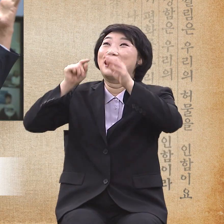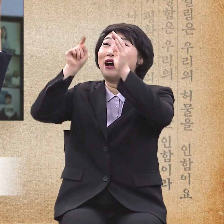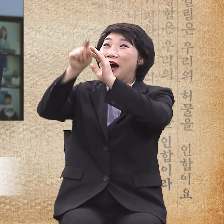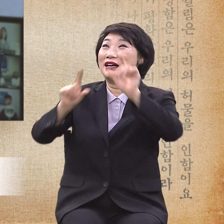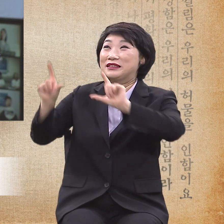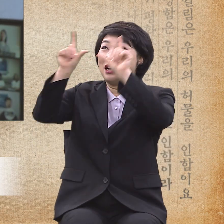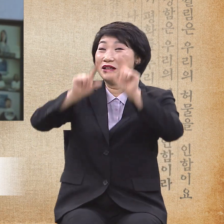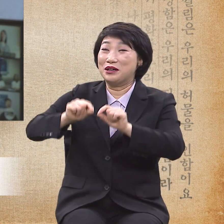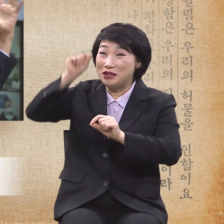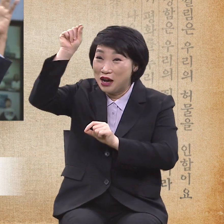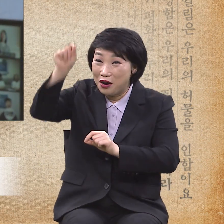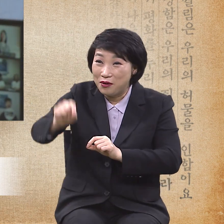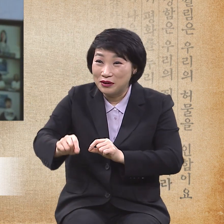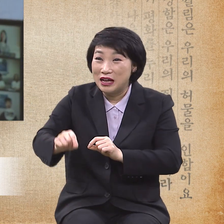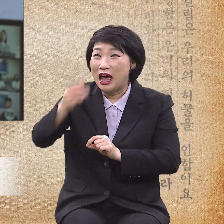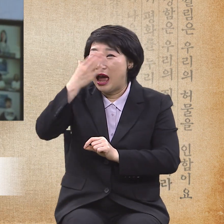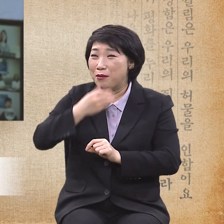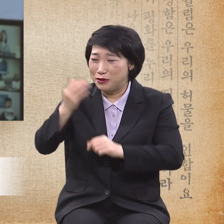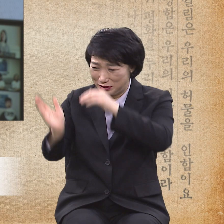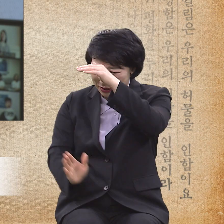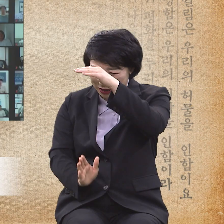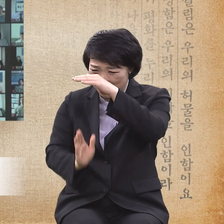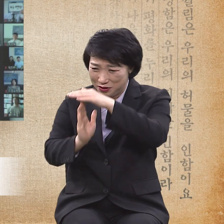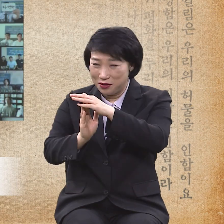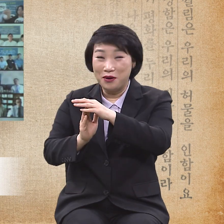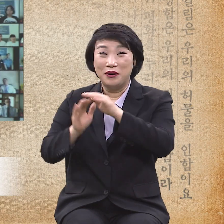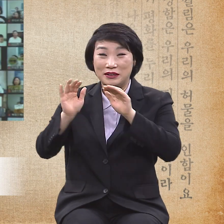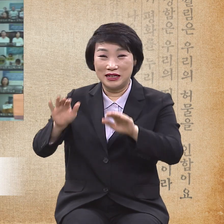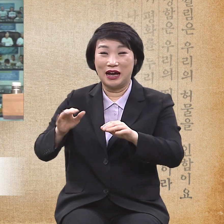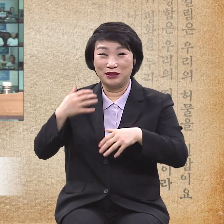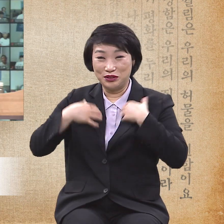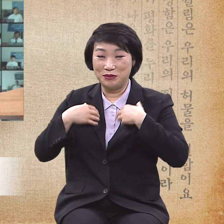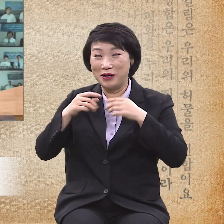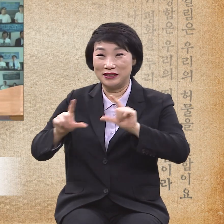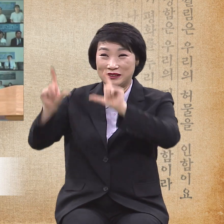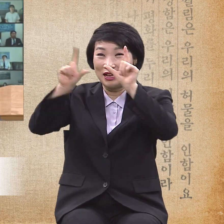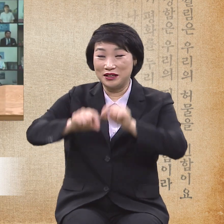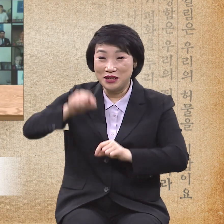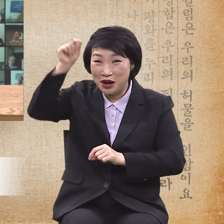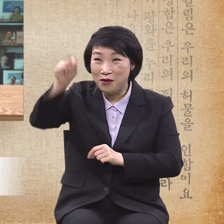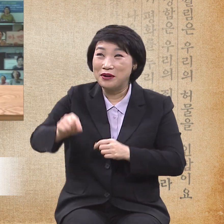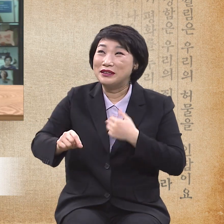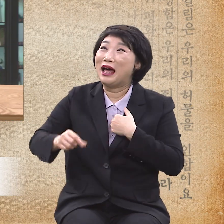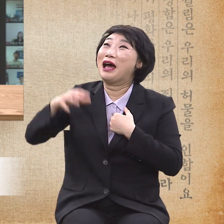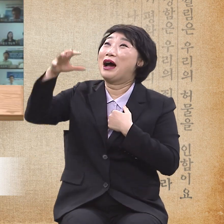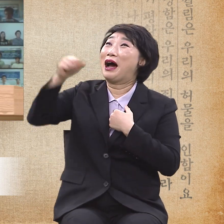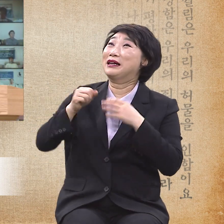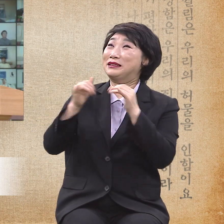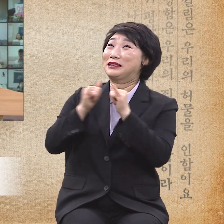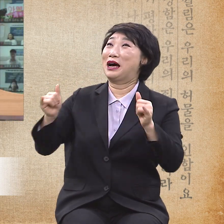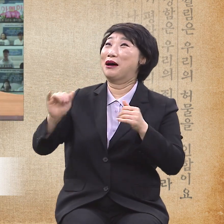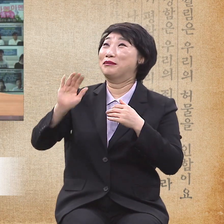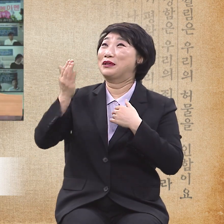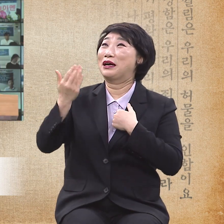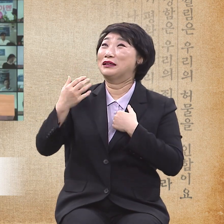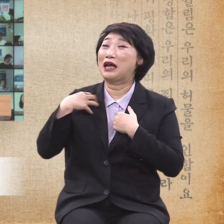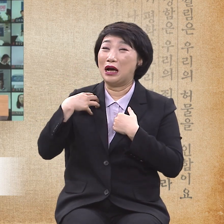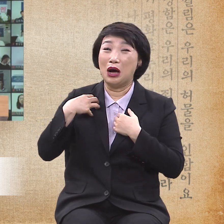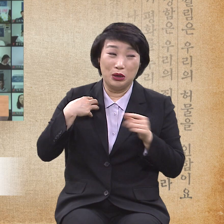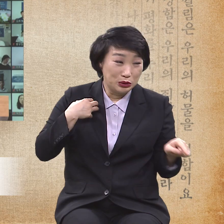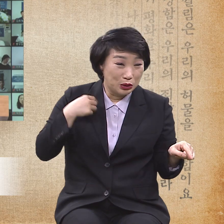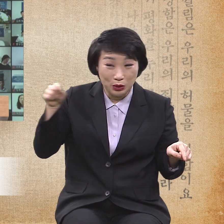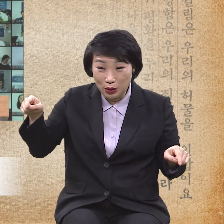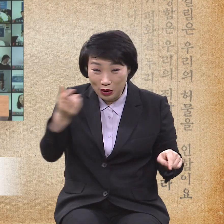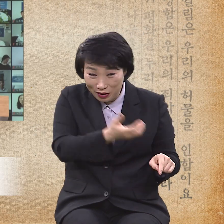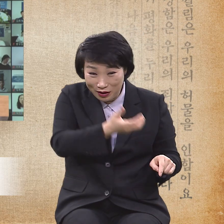천국에서 영원히 행복의 극치 속에 절정을 누리며 영원히 살 기업을 얻은 자가 신분 변화가 됐다고